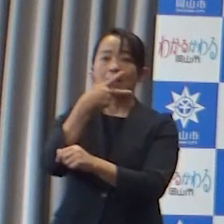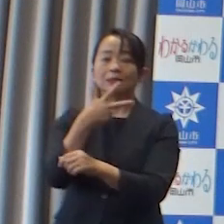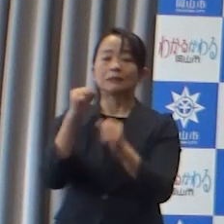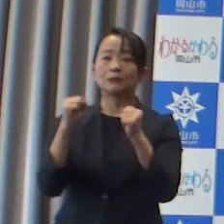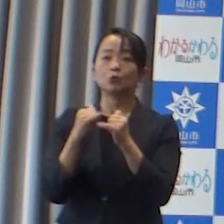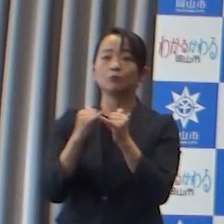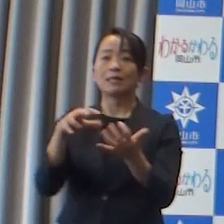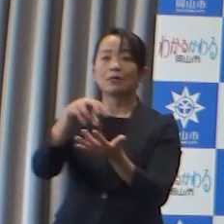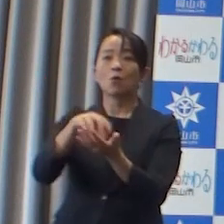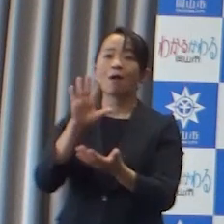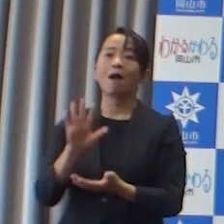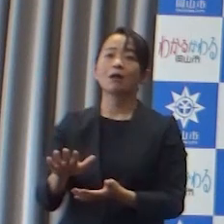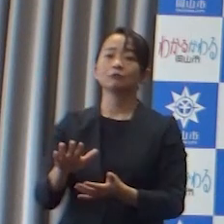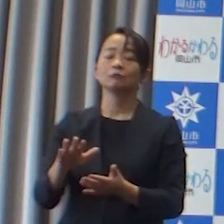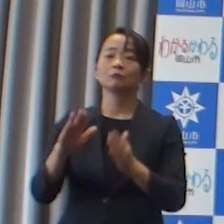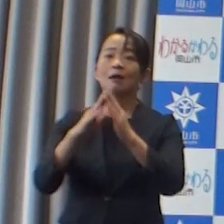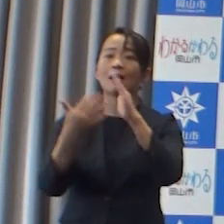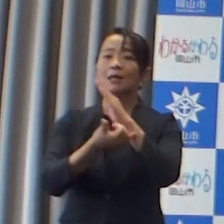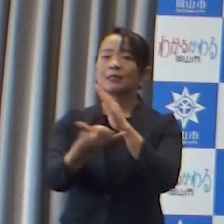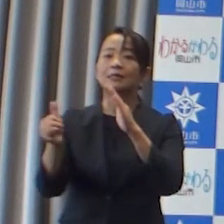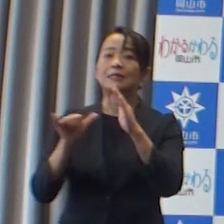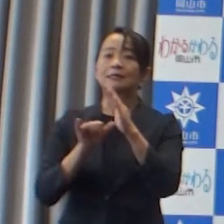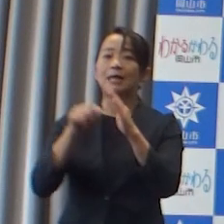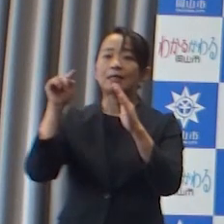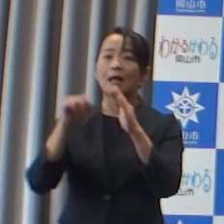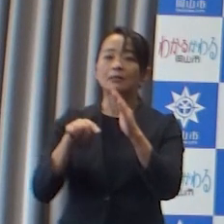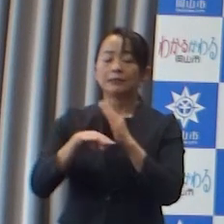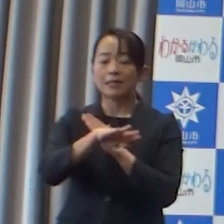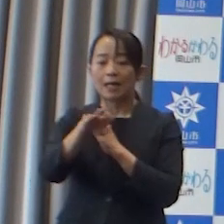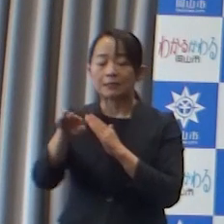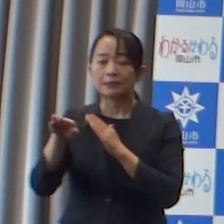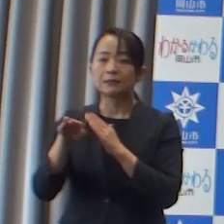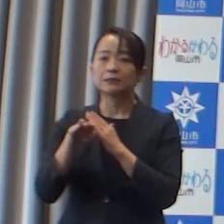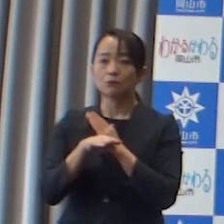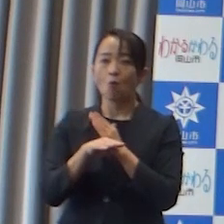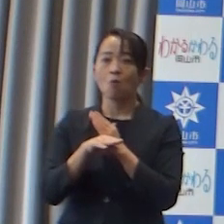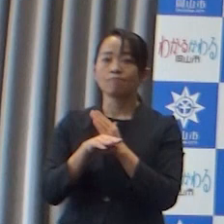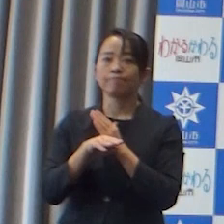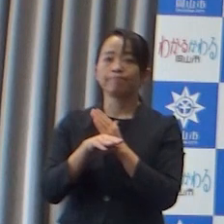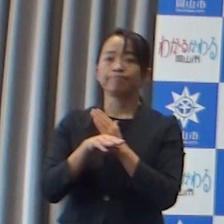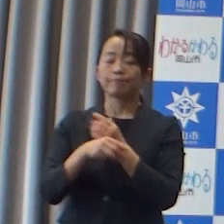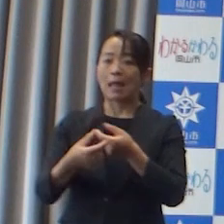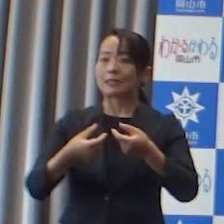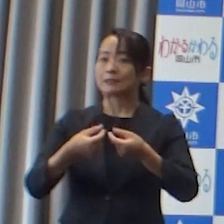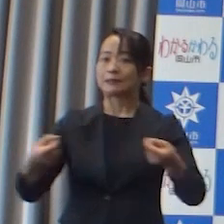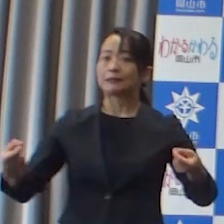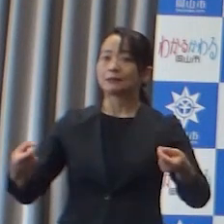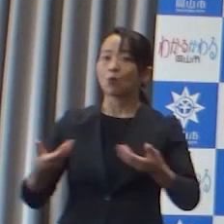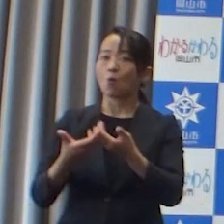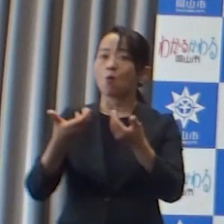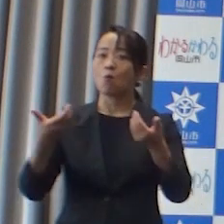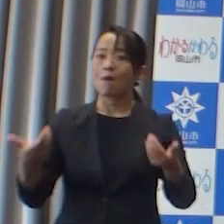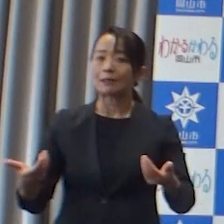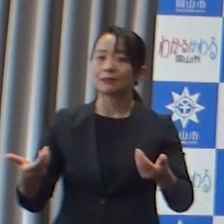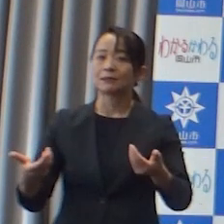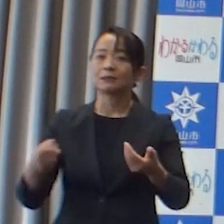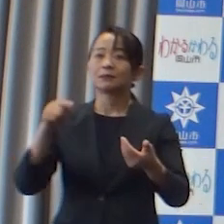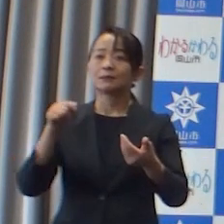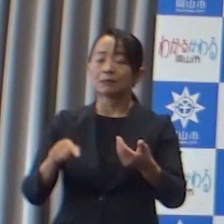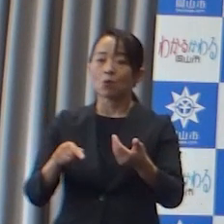り、世帯全員の令和5年度住民税均等割が非課税である世帯